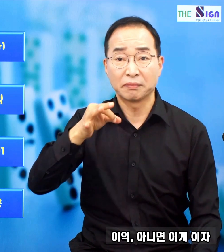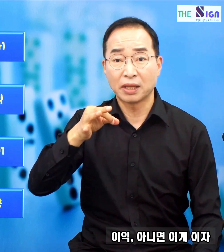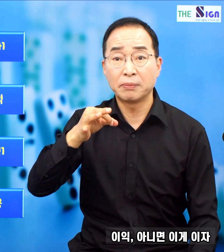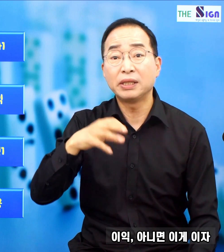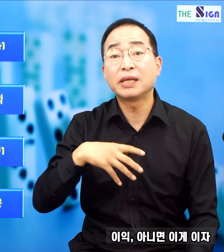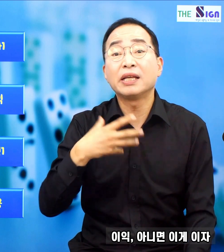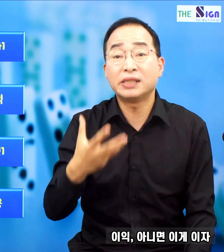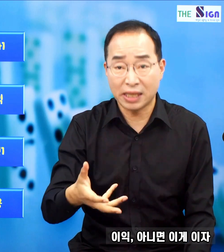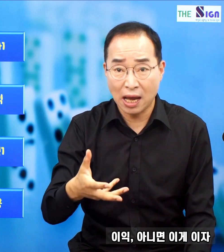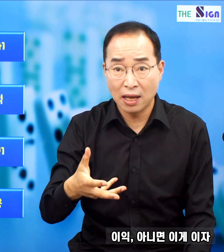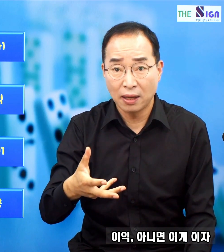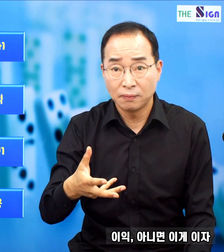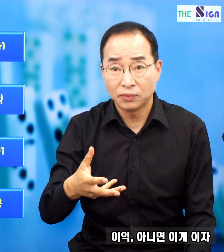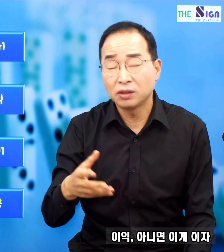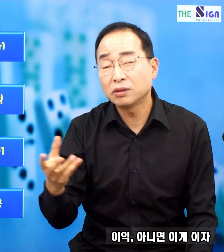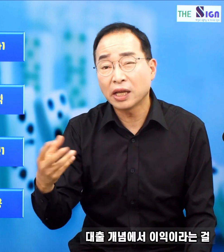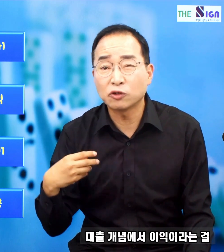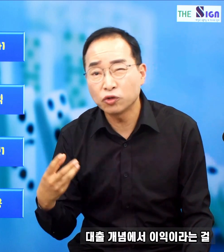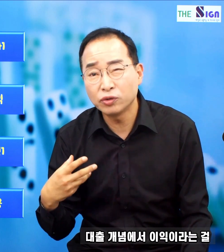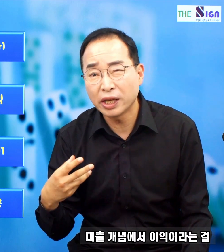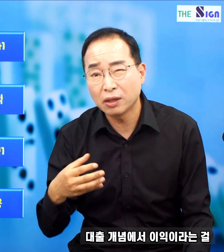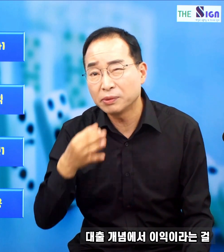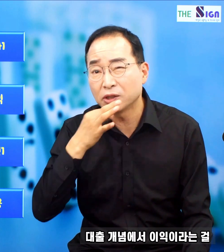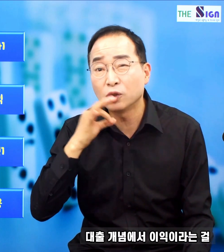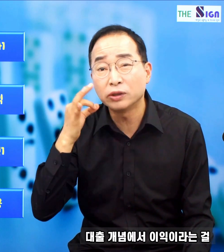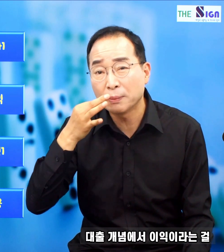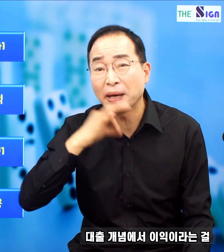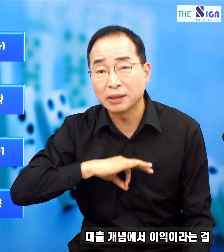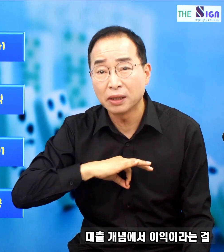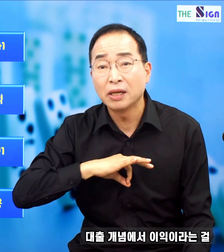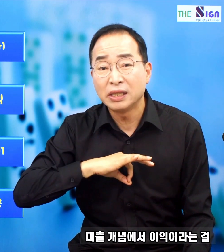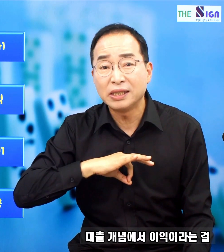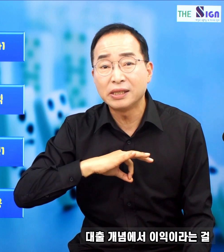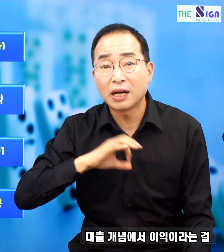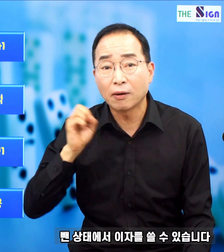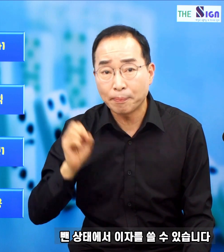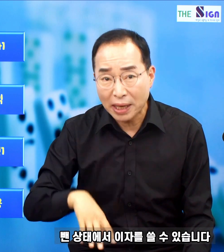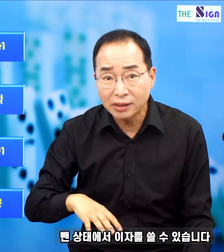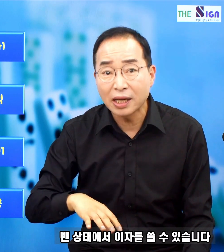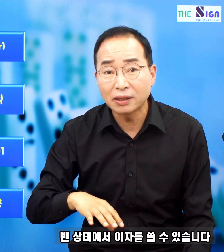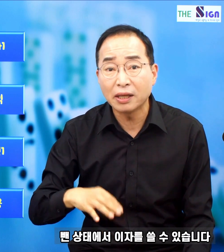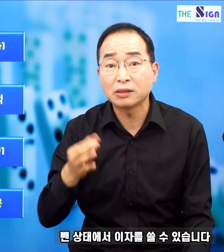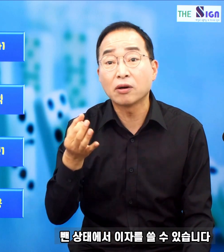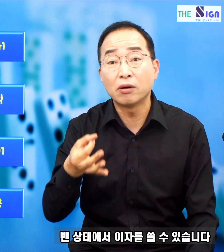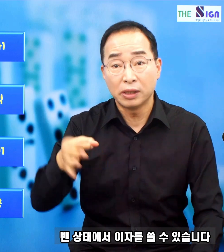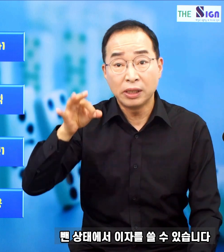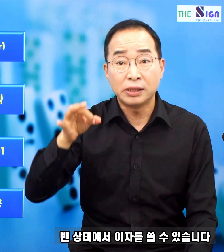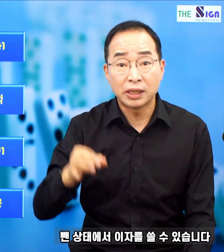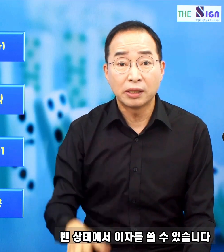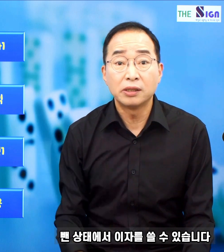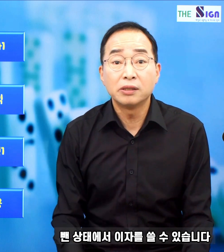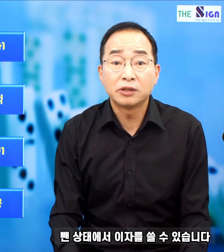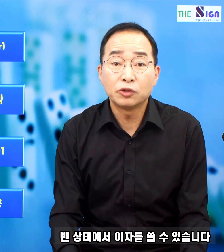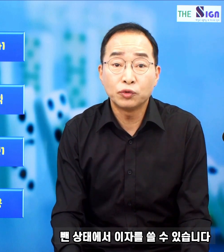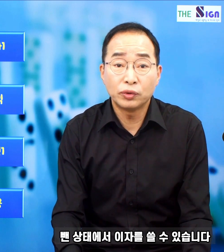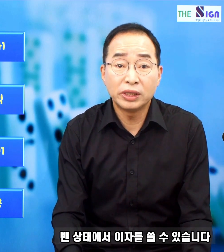아니면 이게 이자는 대출 개념에서 이걸 좀 많이 이익이라는 걸 뺀 상태에서 이자를 쓸 수